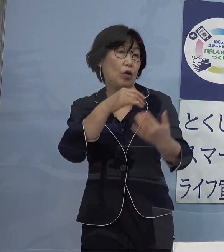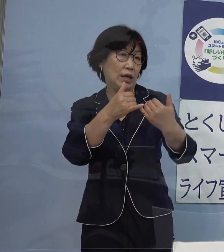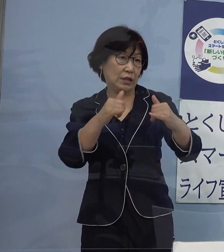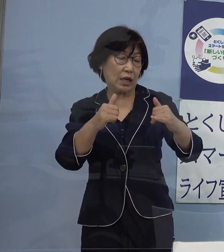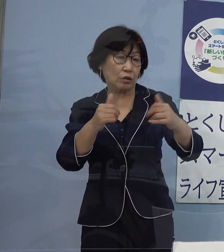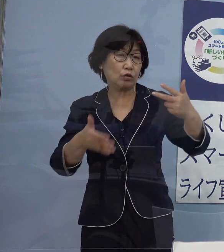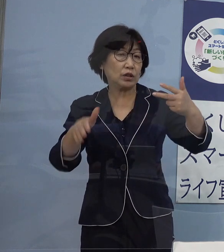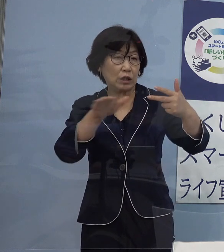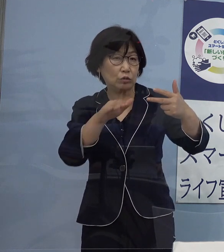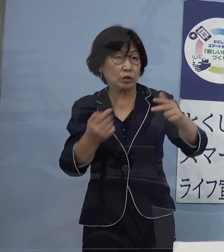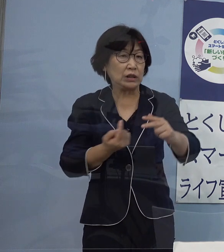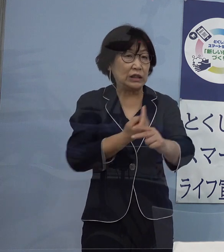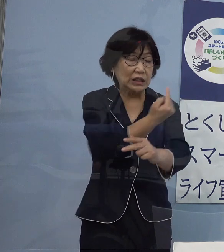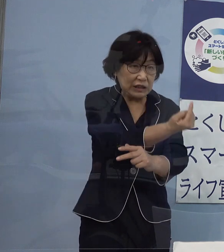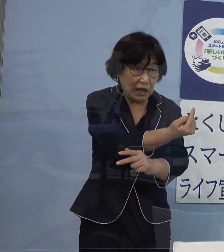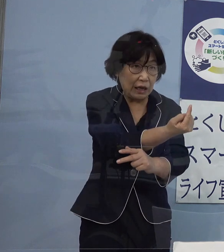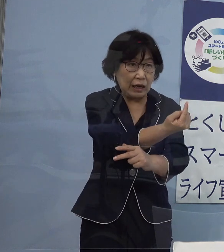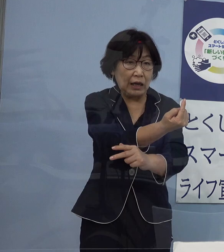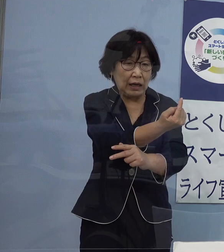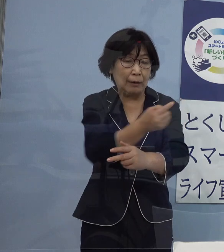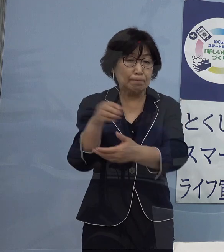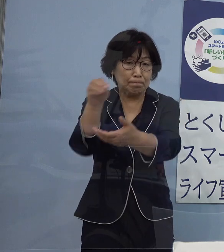ともあったんではないか。